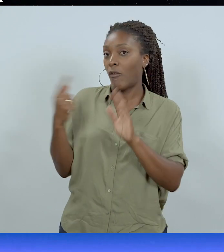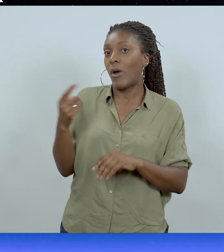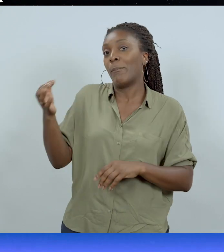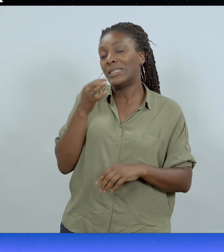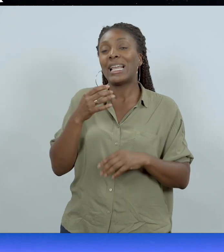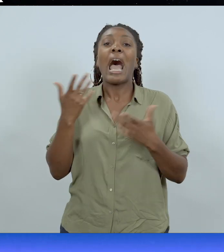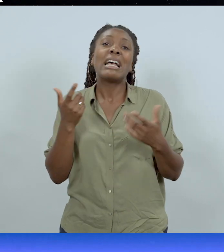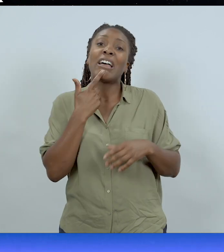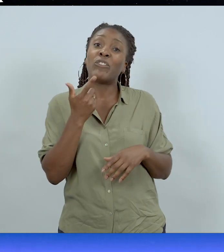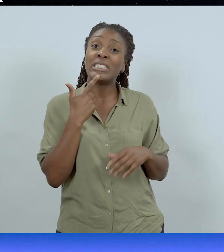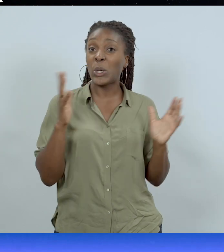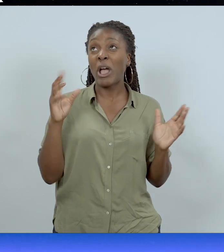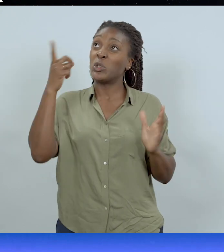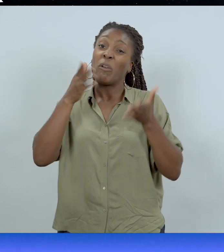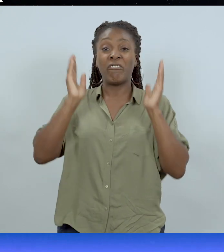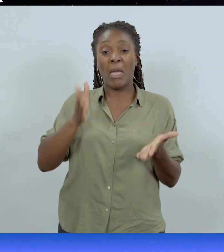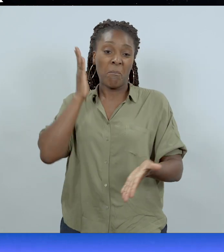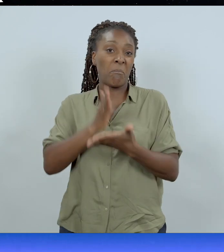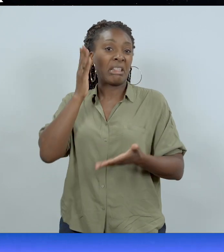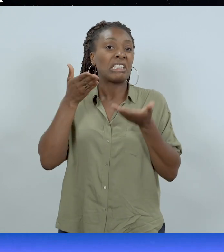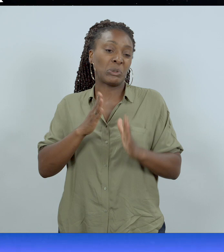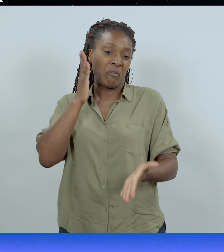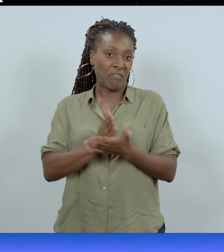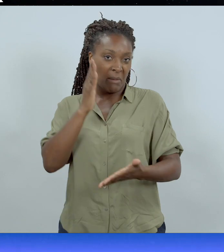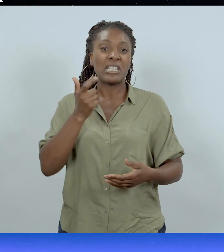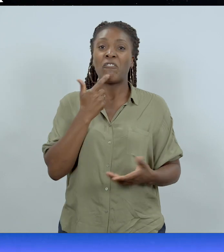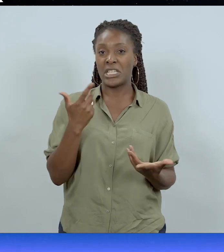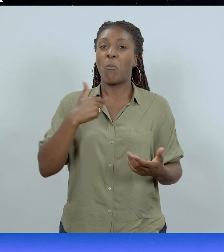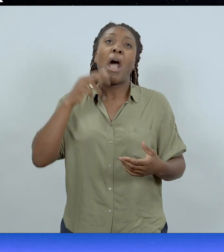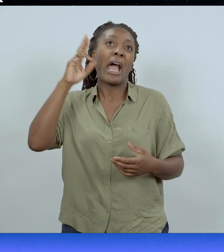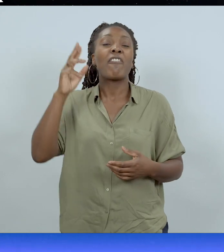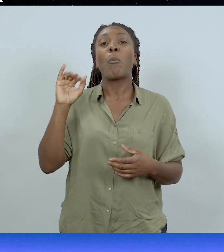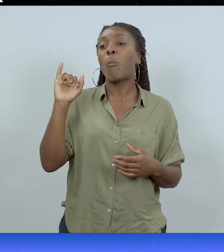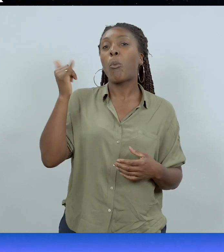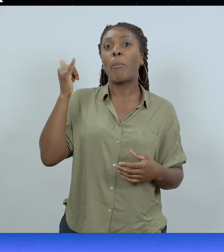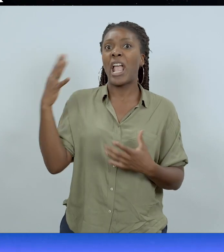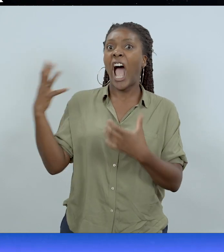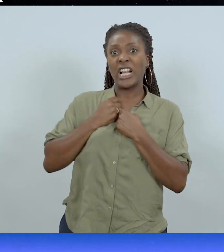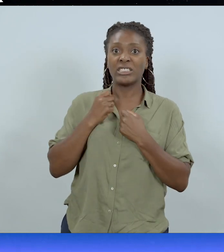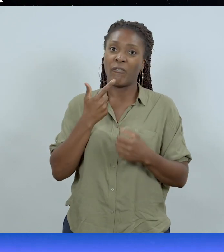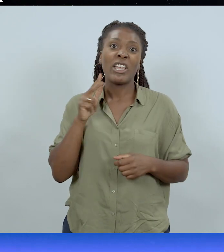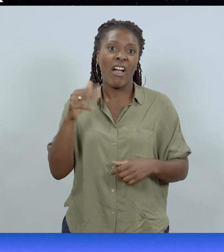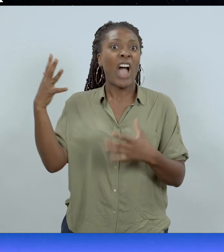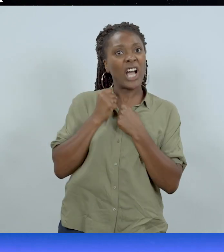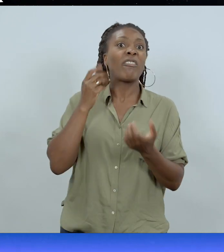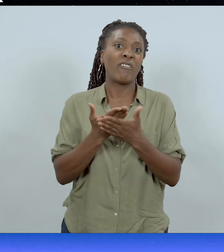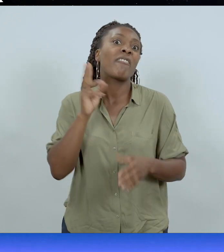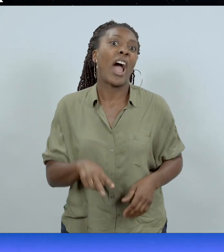m'écrit, elle me dit donc cela veut dire que Dieu est ferme dans sa décision. Et cette décision, c'est que mes poupées d'enfance vont me